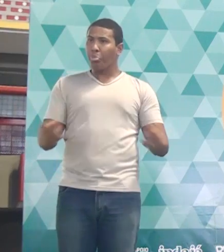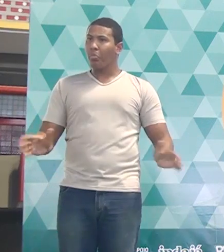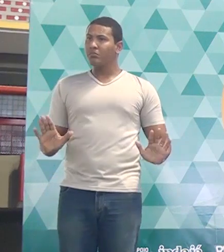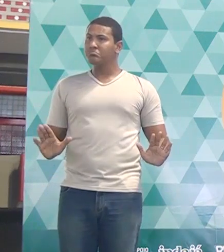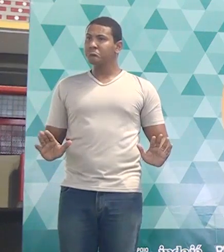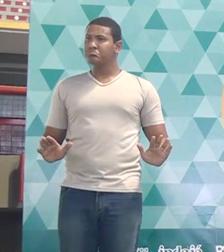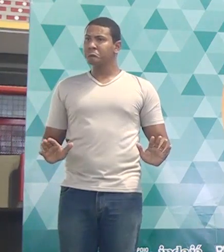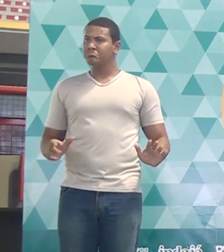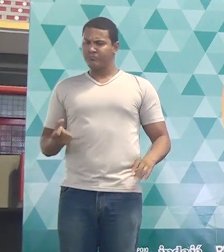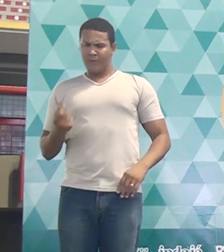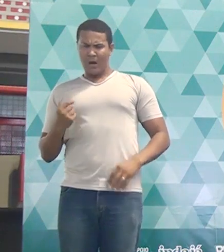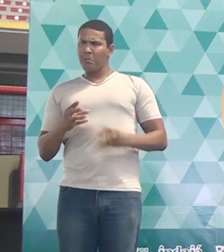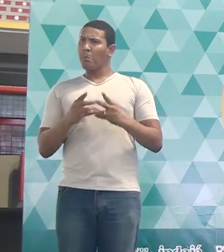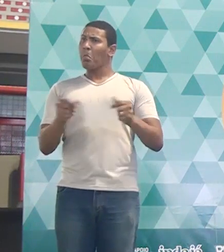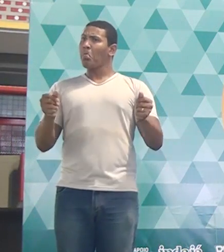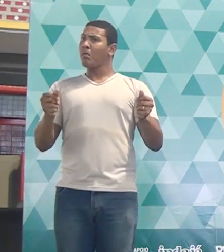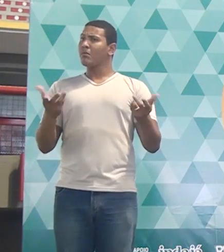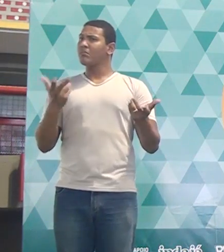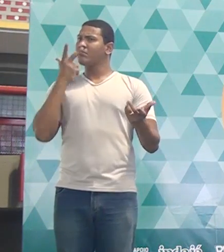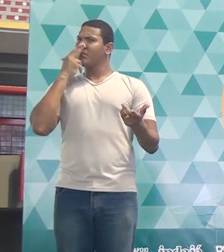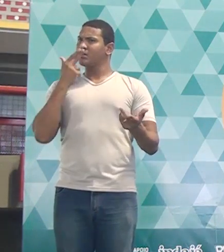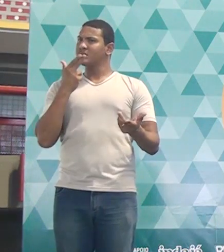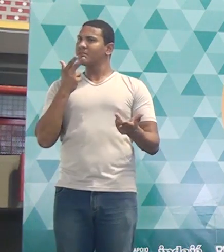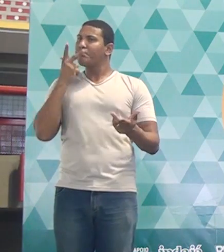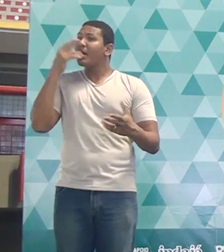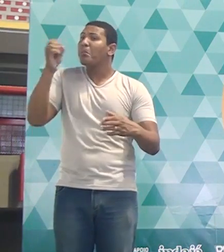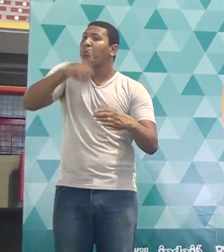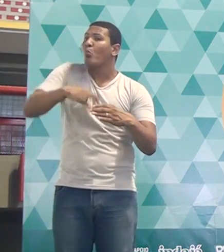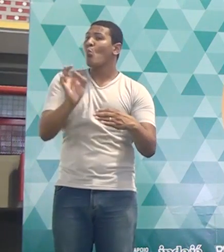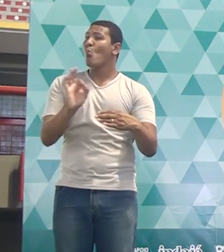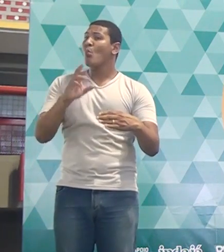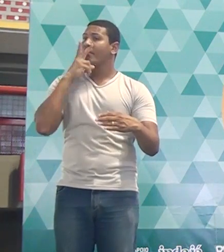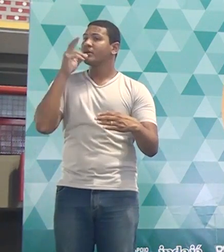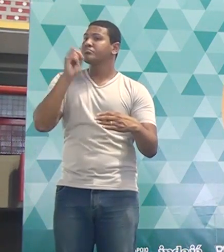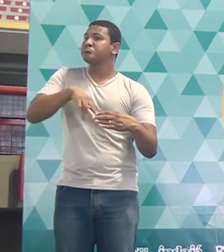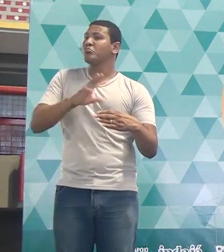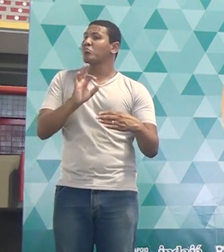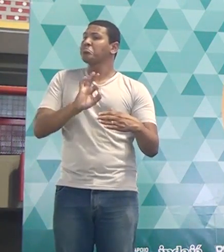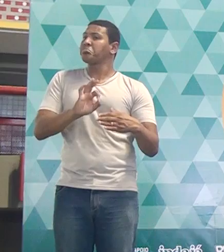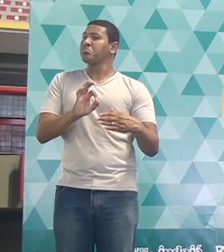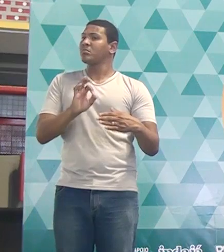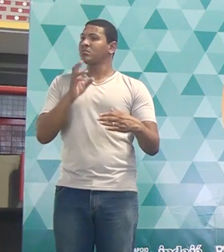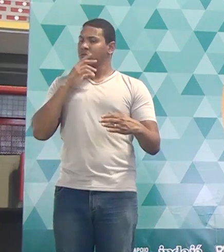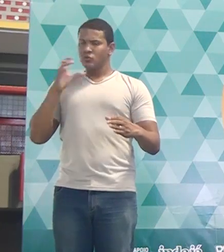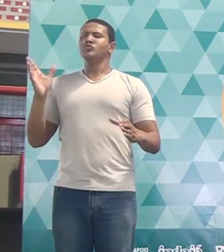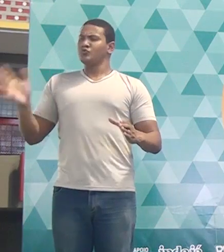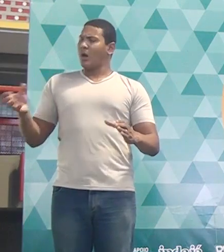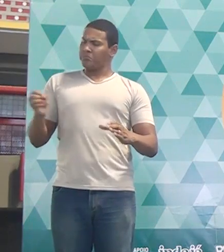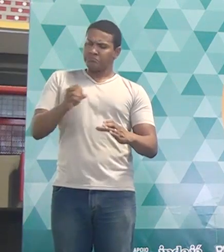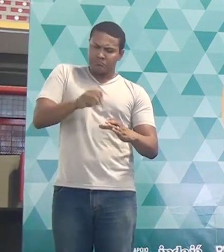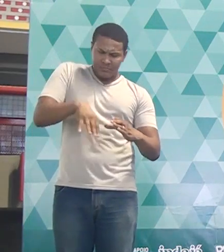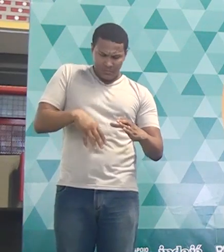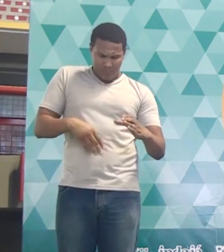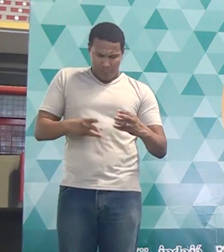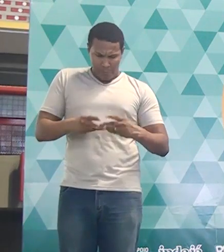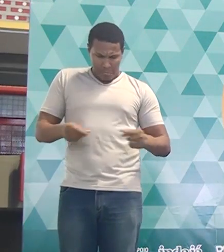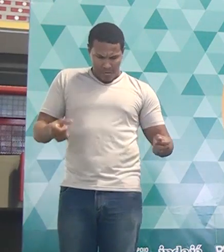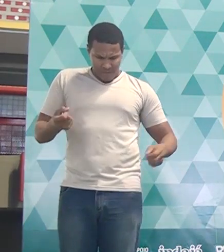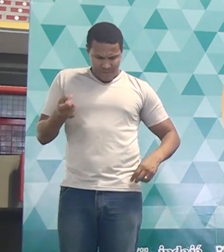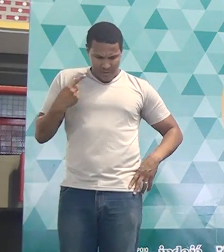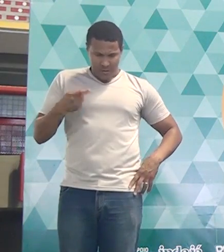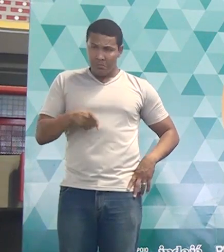geram muitos íons, portanto eles não conduzirão bem a corrente. Eles serão ácidos fracos. Então